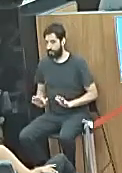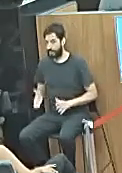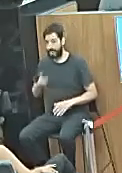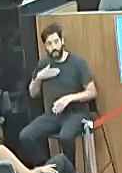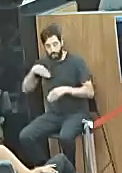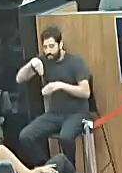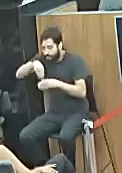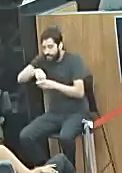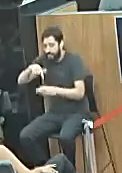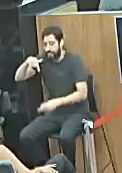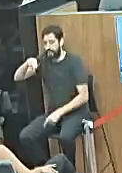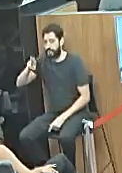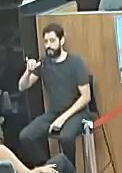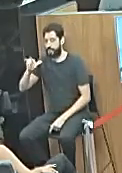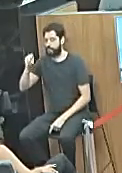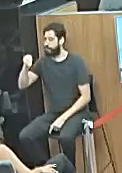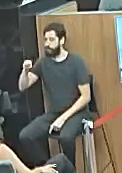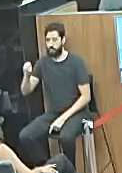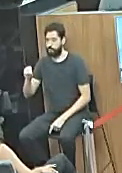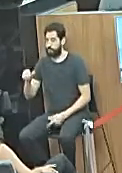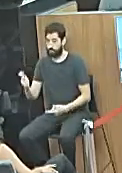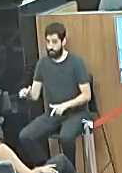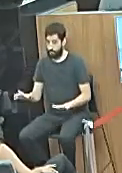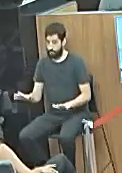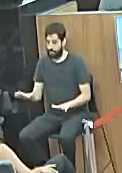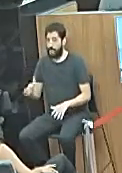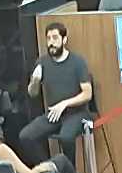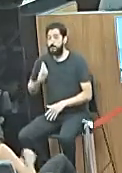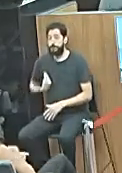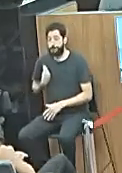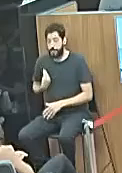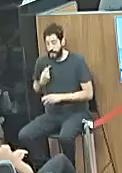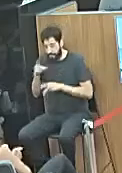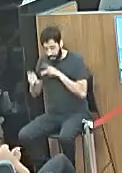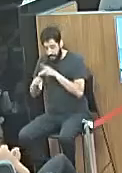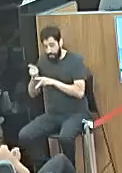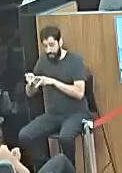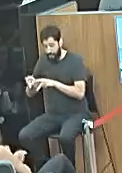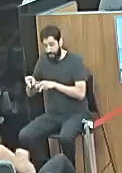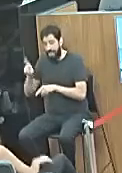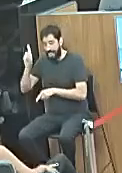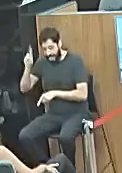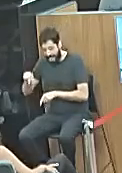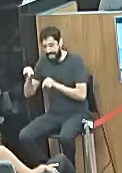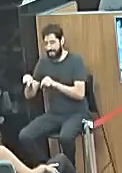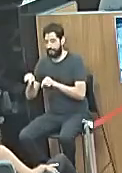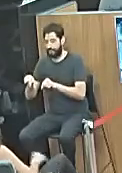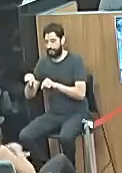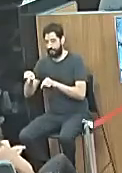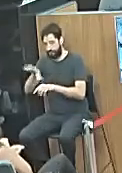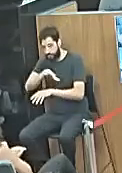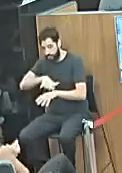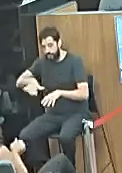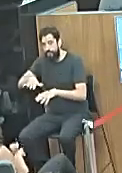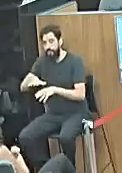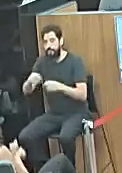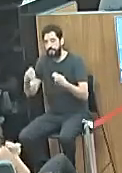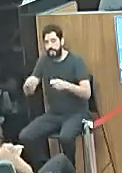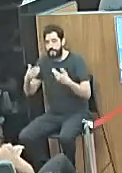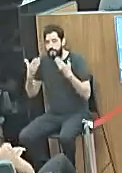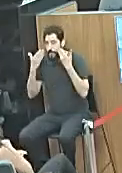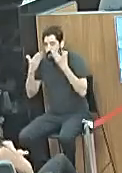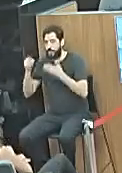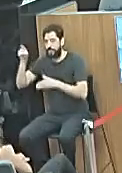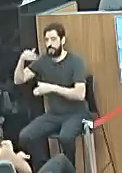quilombo então a participação popular serve pra isso pra que nós possamos também mostrará o governo o